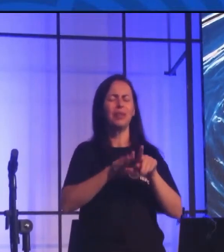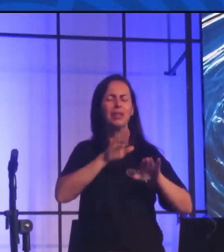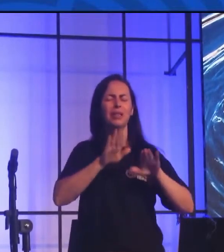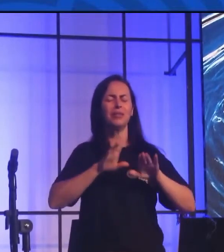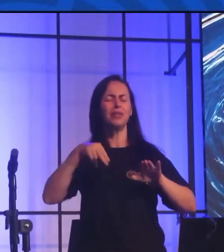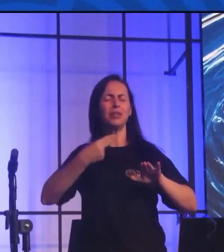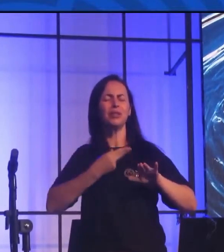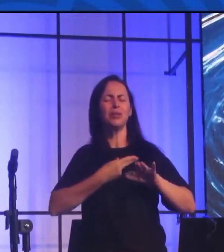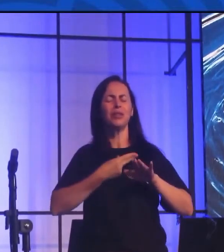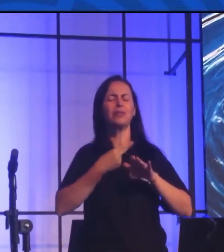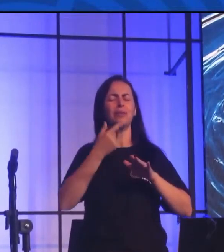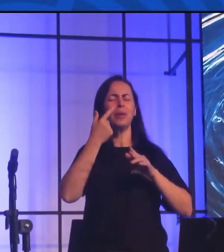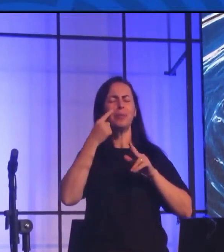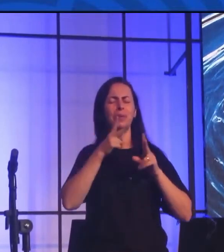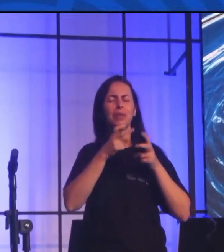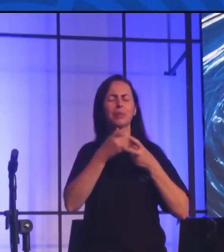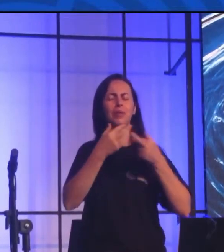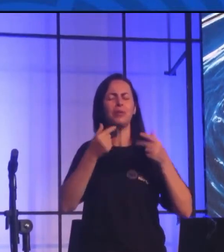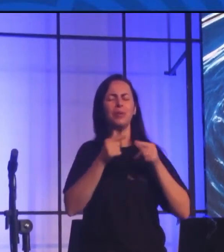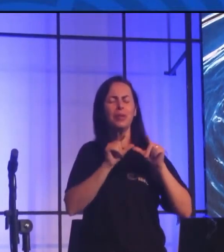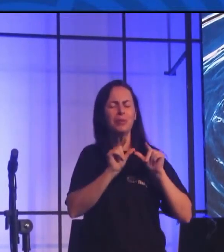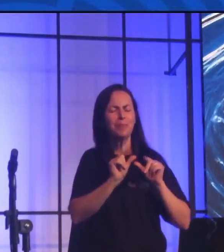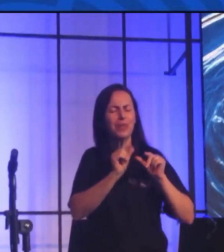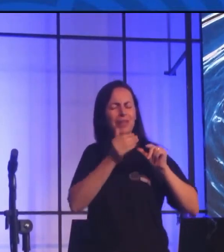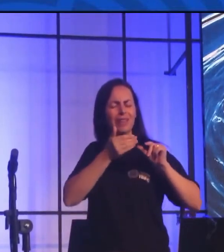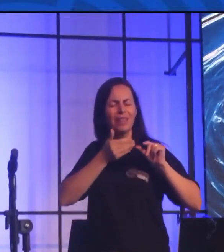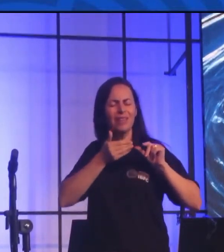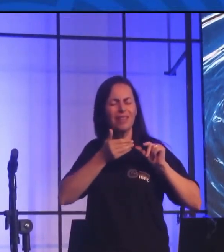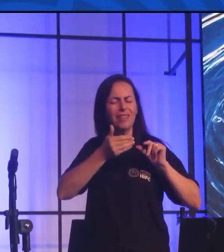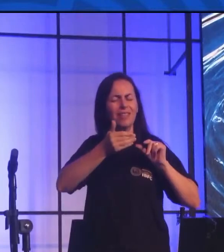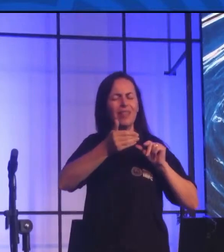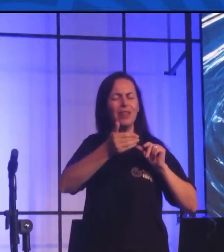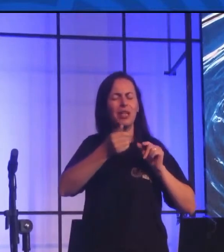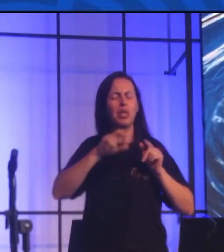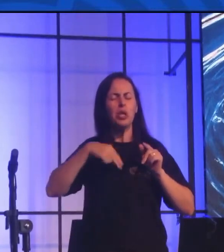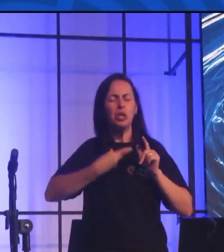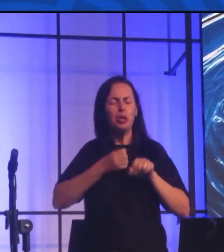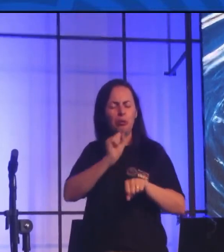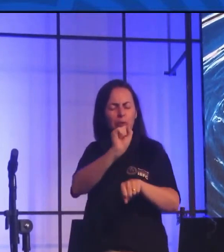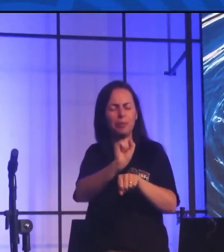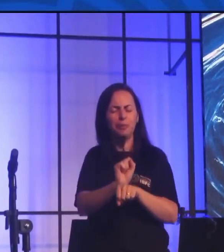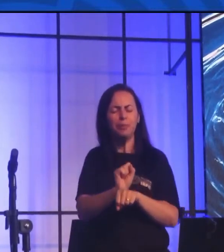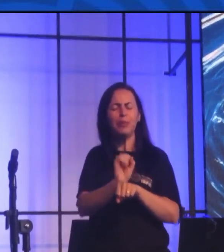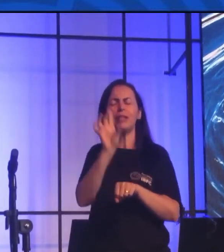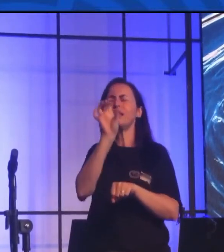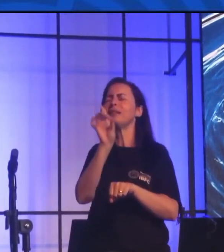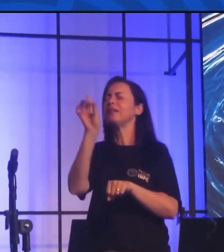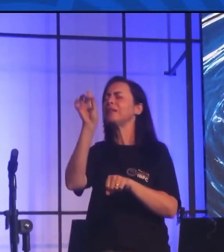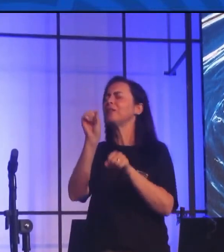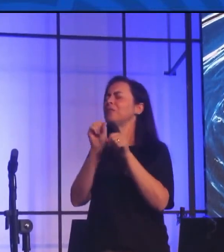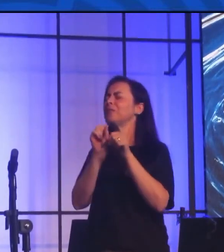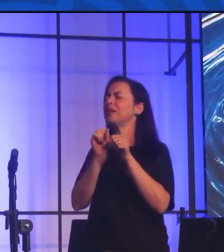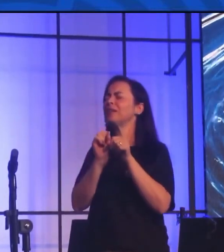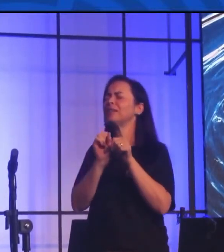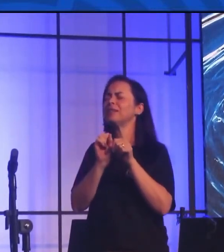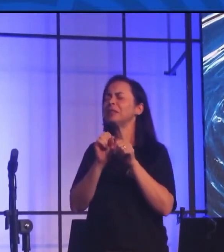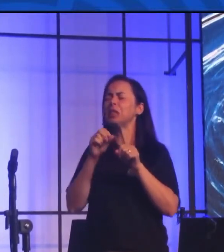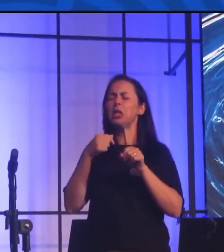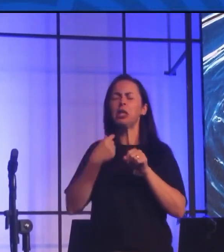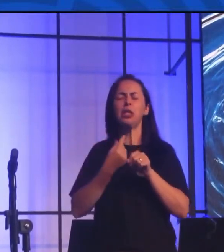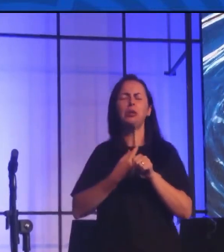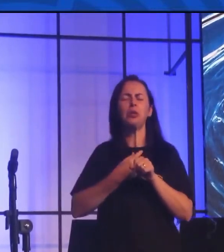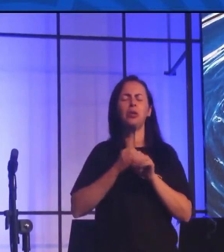começam pequenas e nós ficamos esperando que Deus faça algo e não saímos da